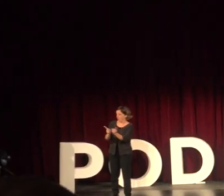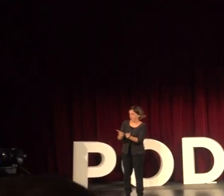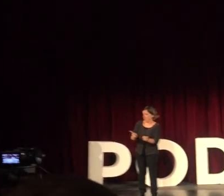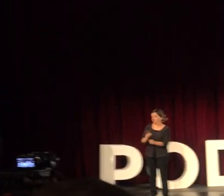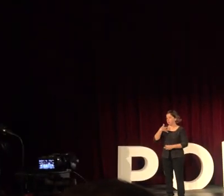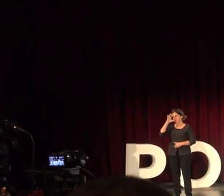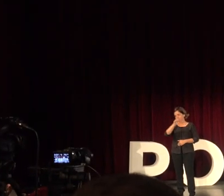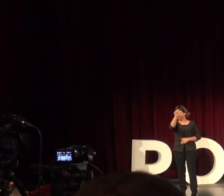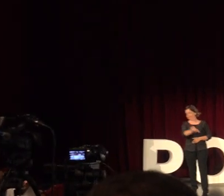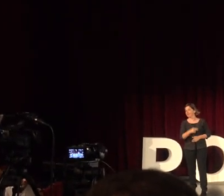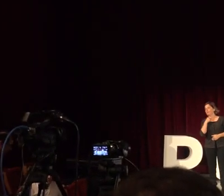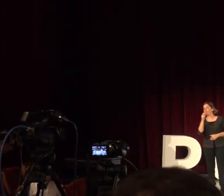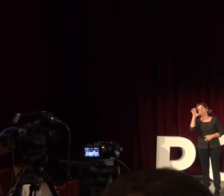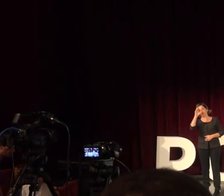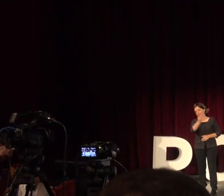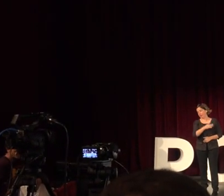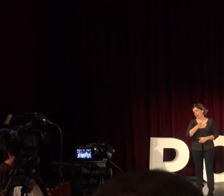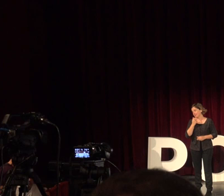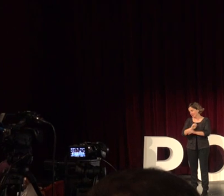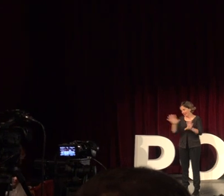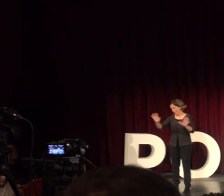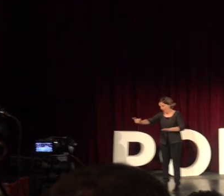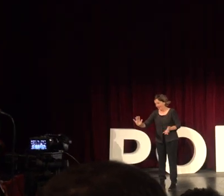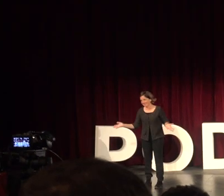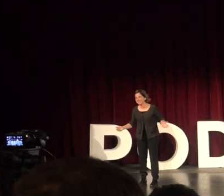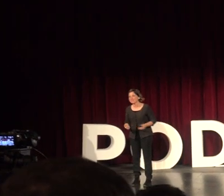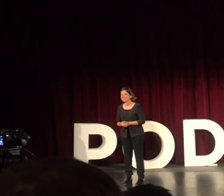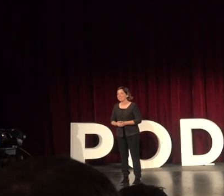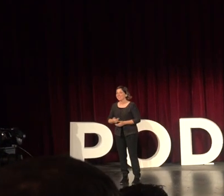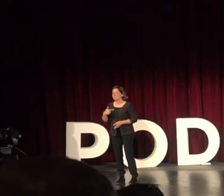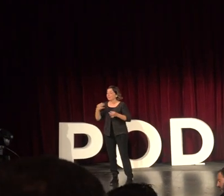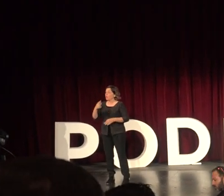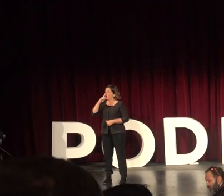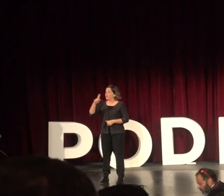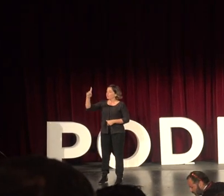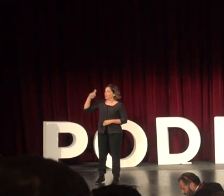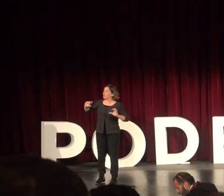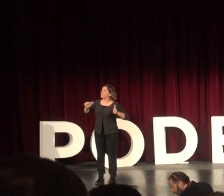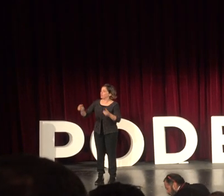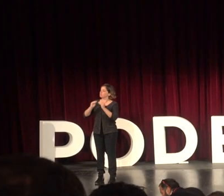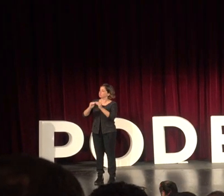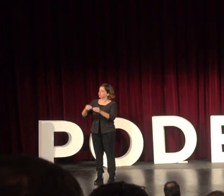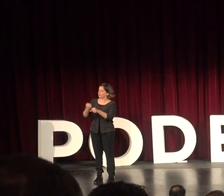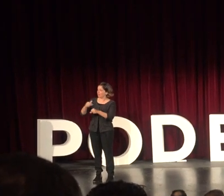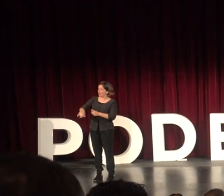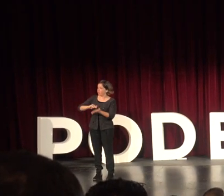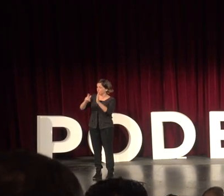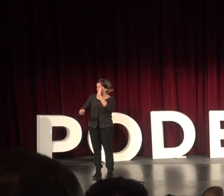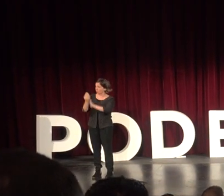porque queréis oír a Pablo, está claro. Decía que cuando hace un año empezamos a trabajar en este